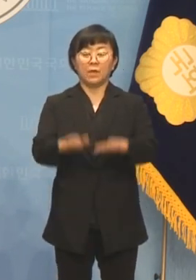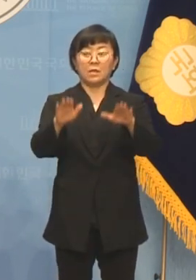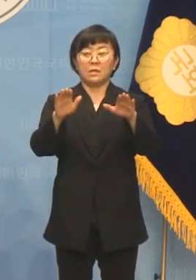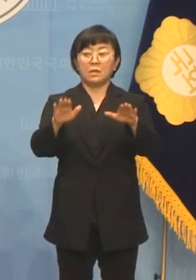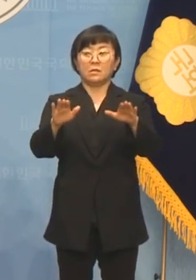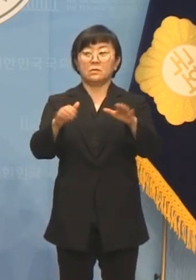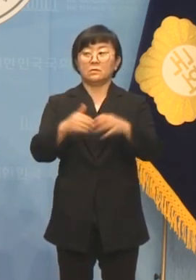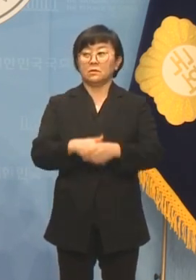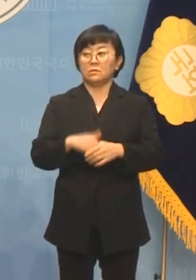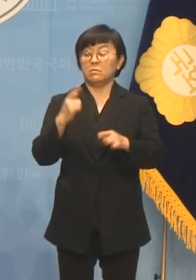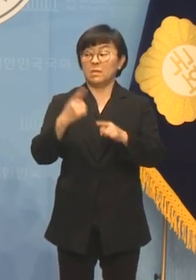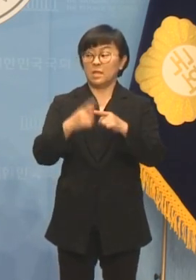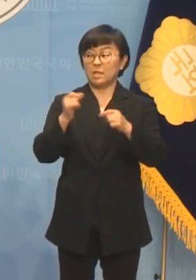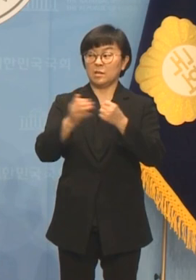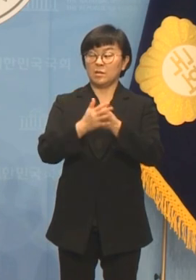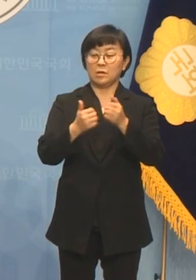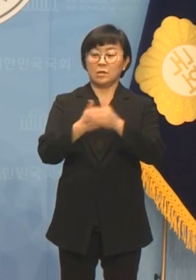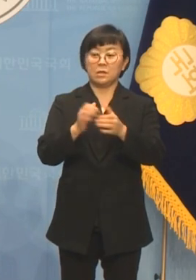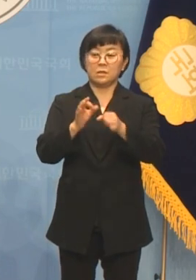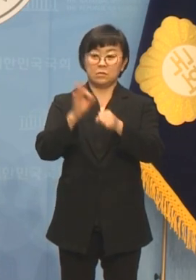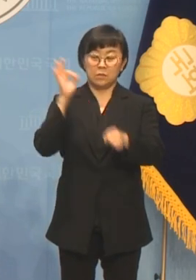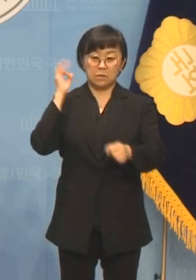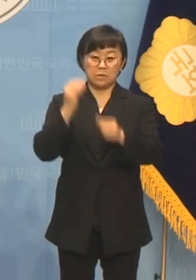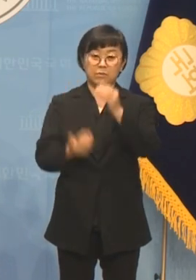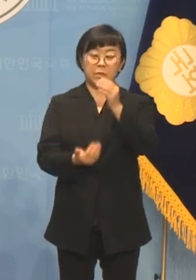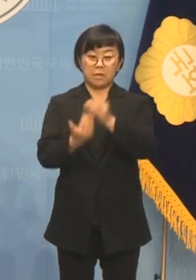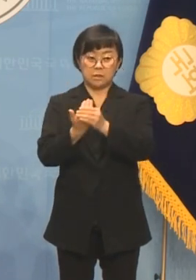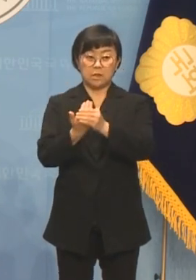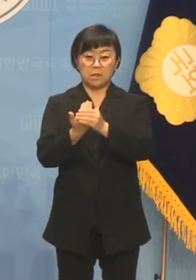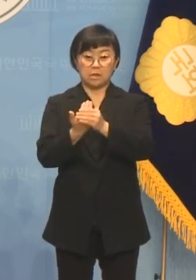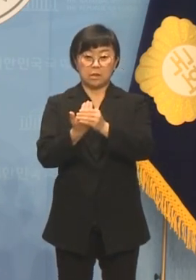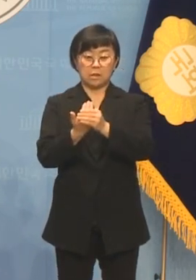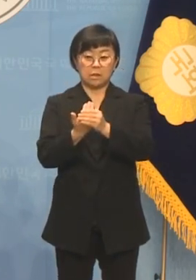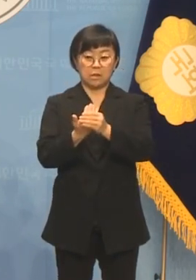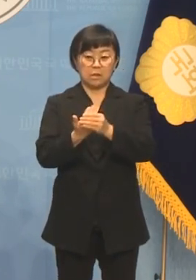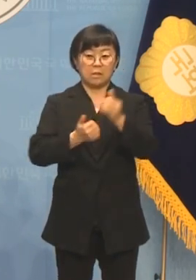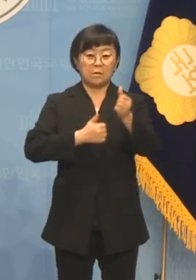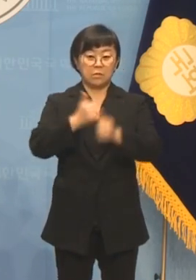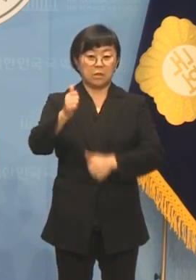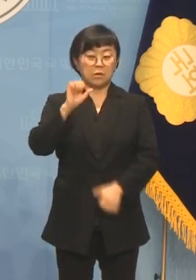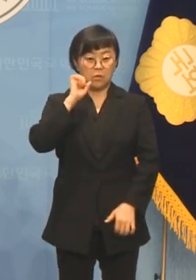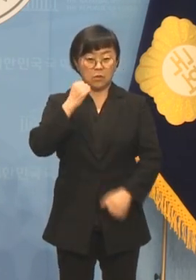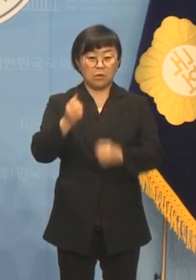현재도 10년 전 발생한 보안사고로 극복하기 힘든